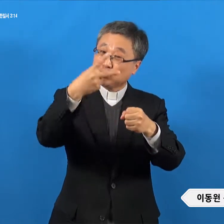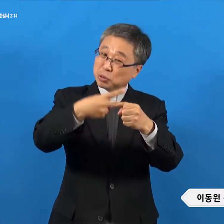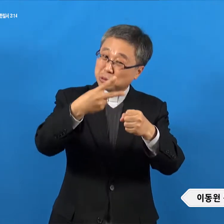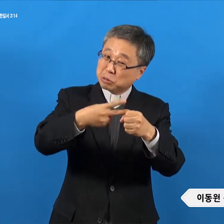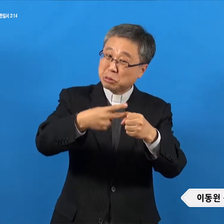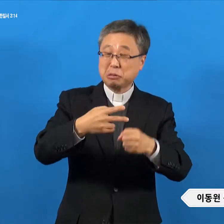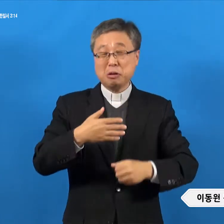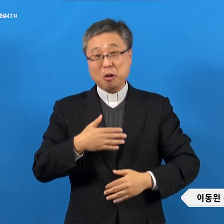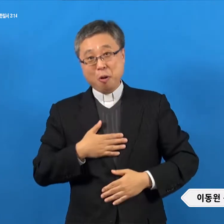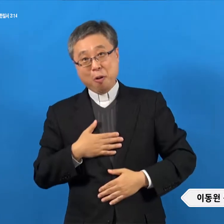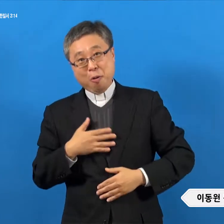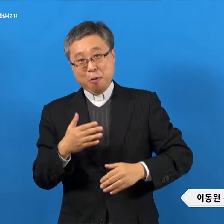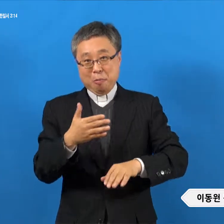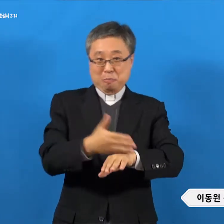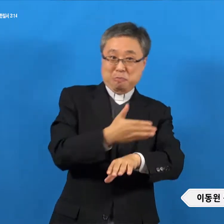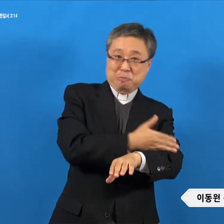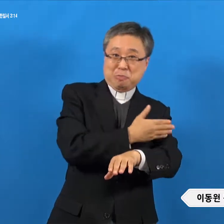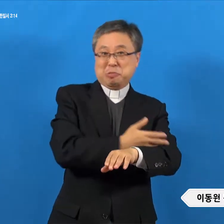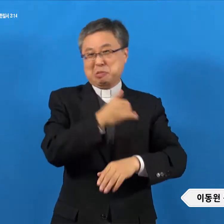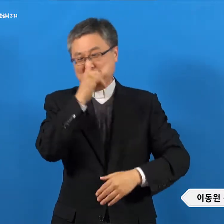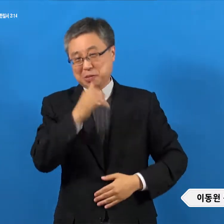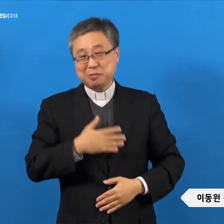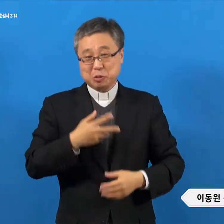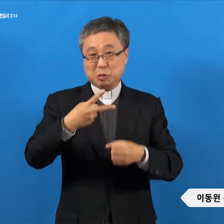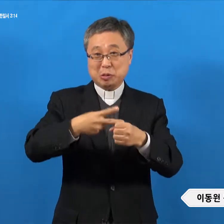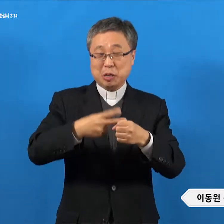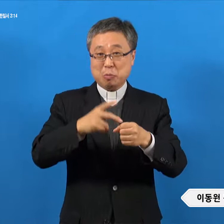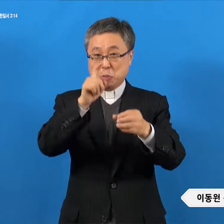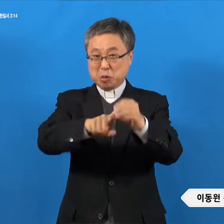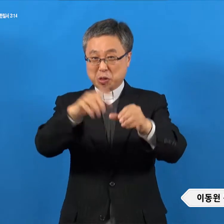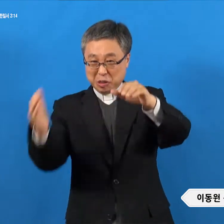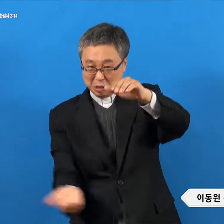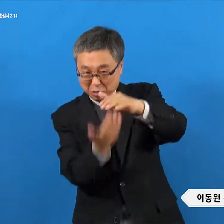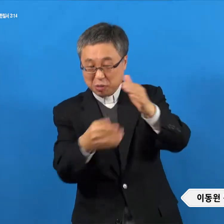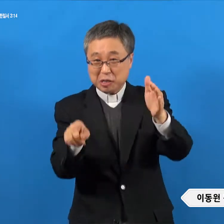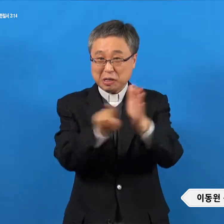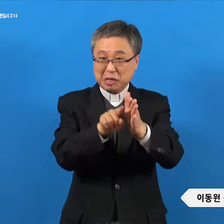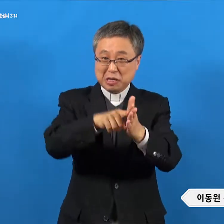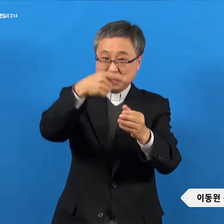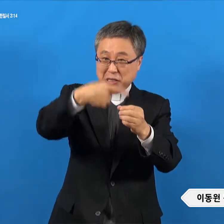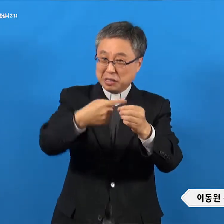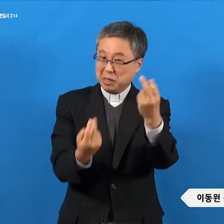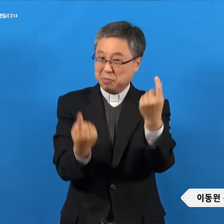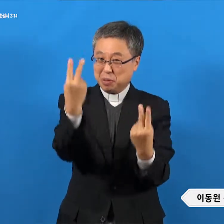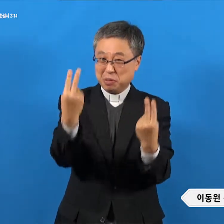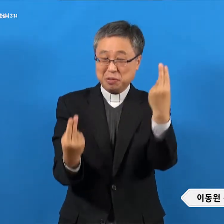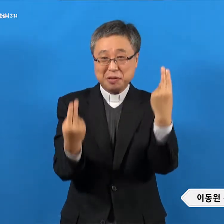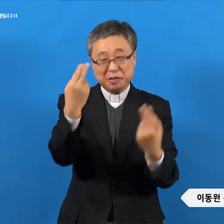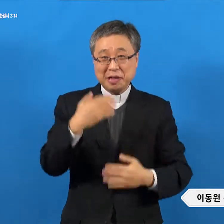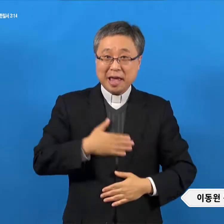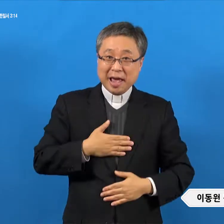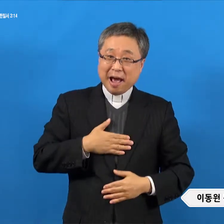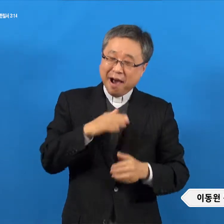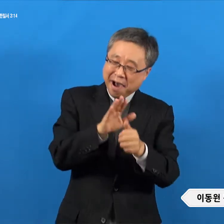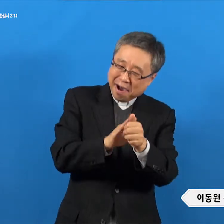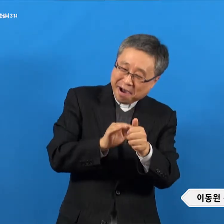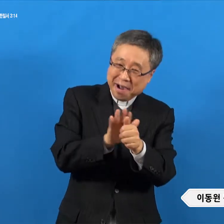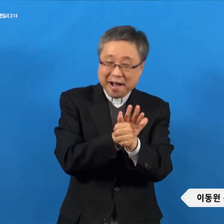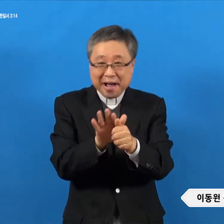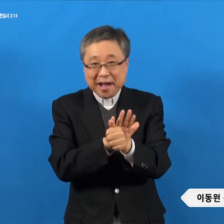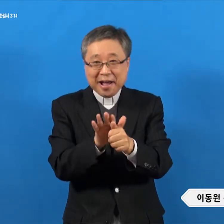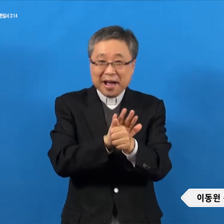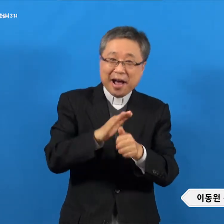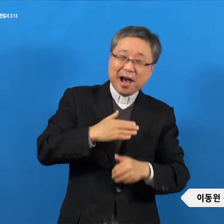액션도 크고 오버 액션을 하고 또 목적을 이루기 위해서 수단과 방법을 가리지 않고 애교도 잘 부리고